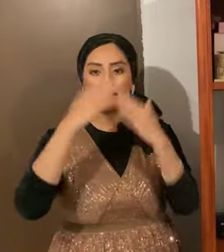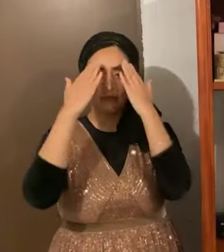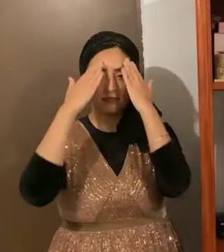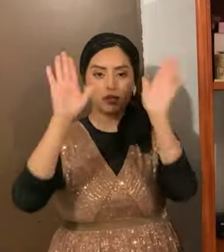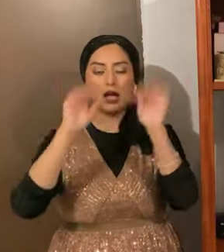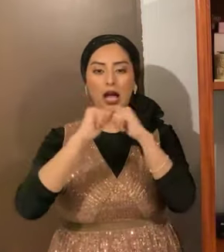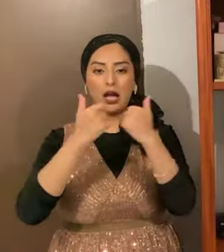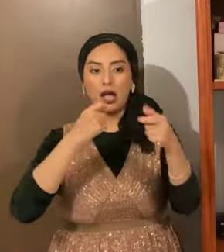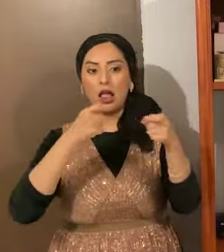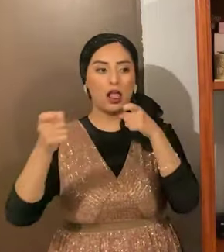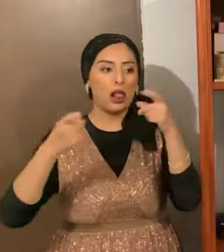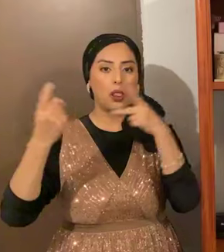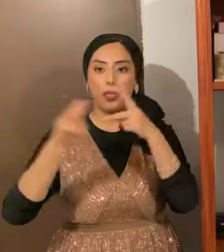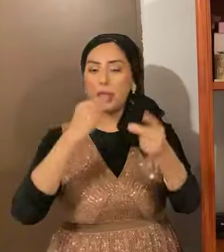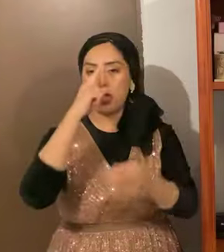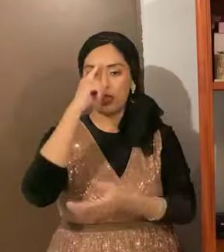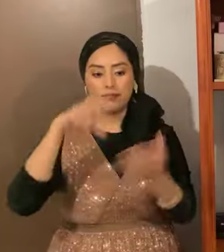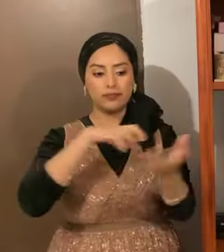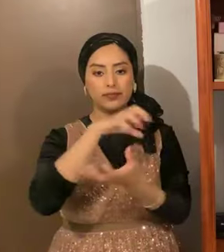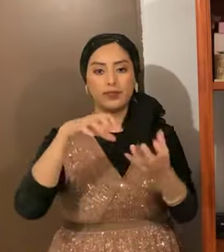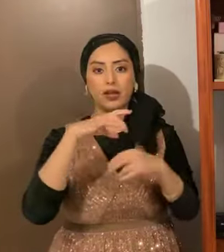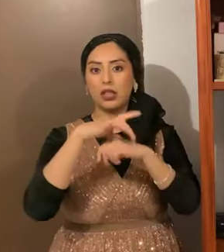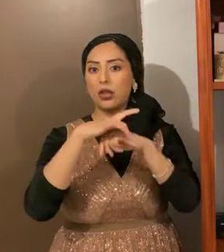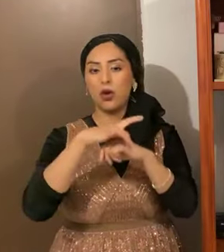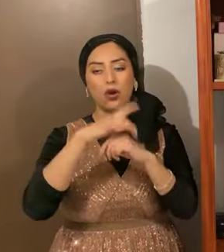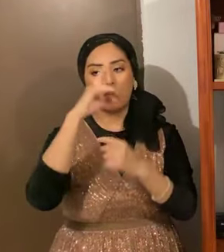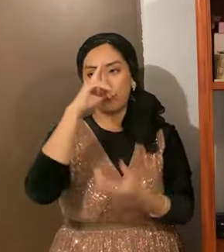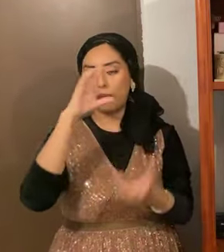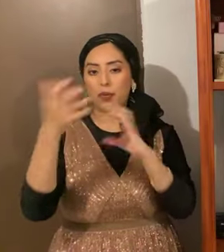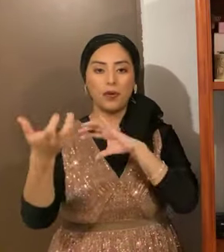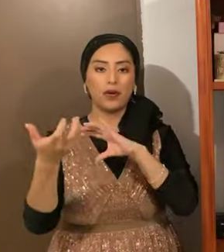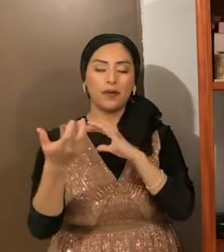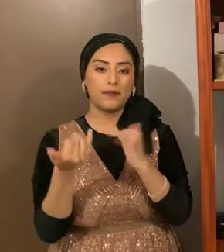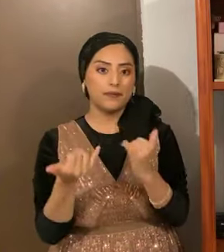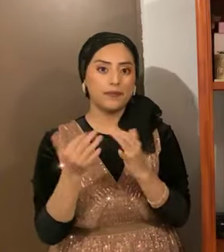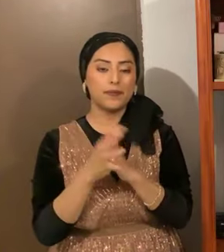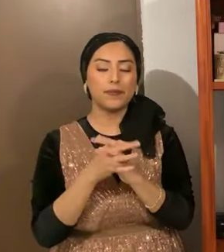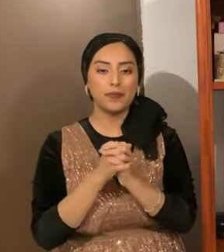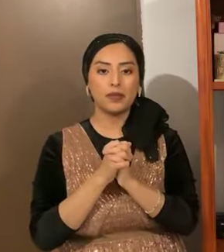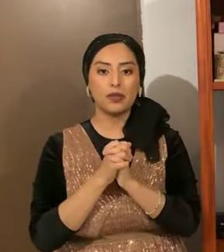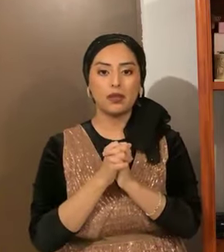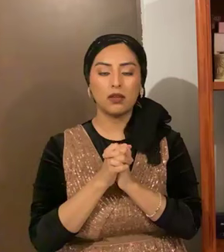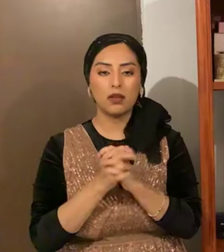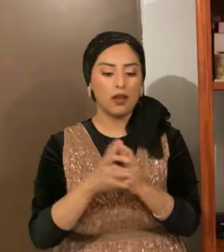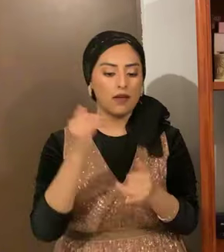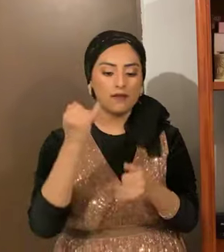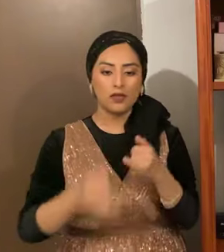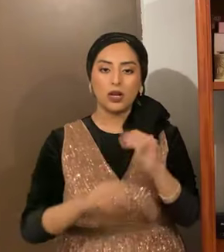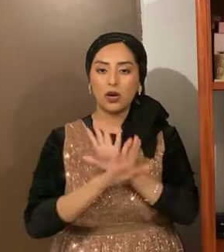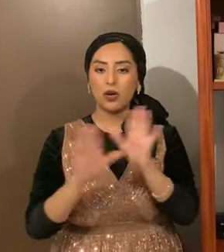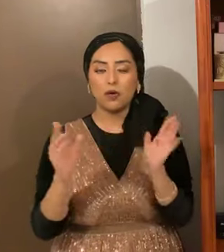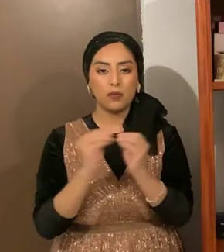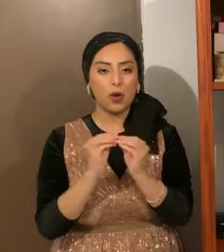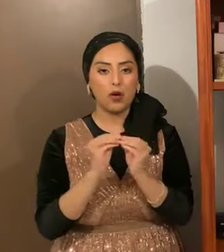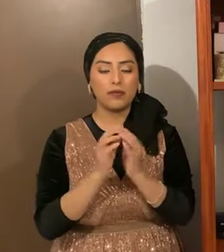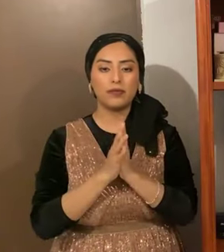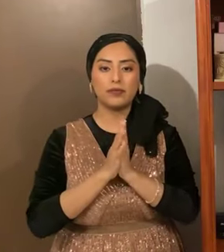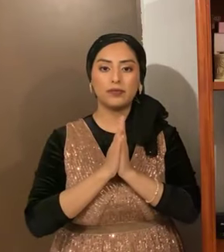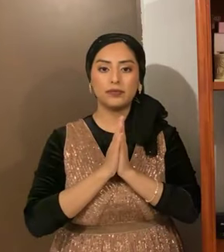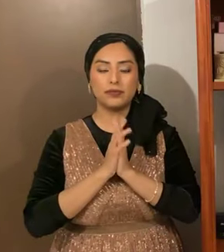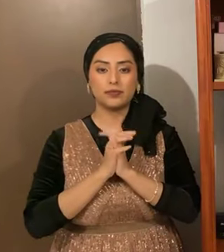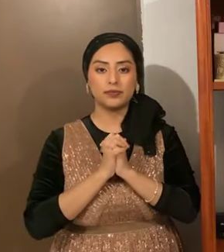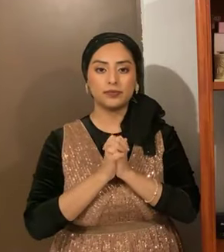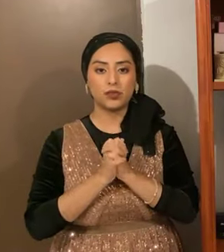el hombre en la tierra. La tierra está de cabeza. Entonces, ese es el término, es lo que significa la alineación planetaria